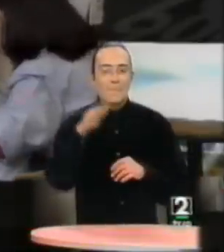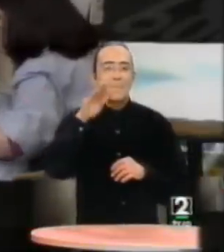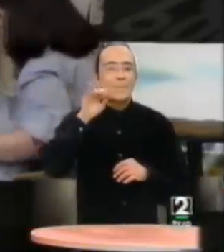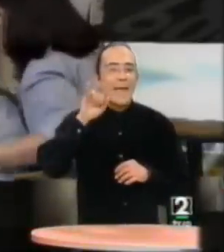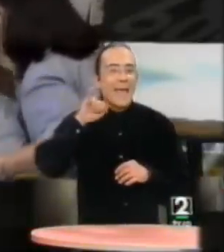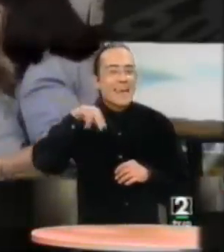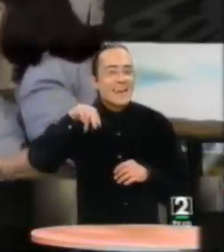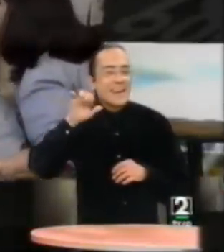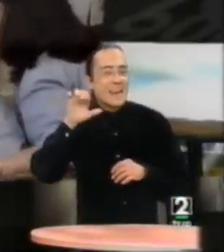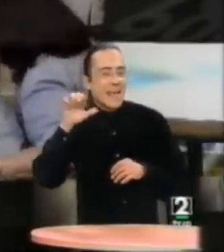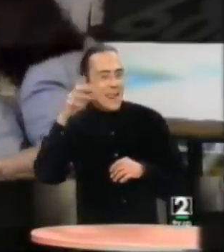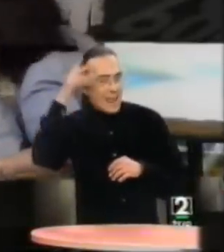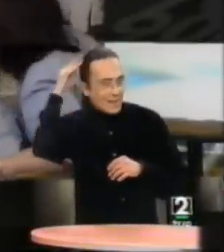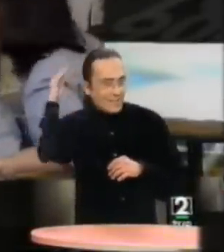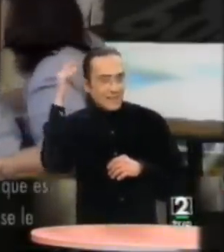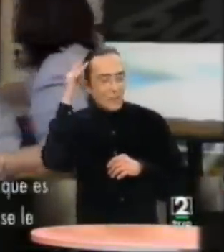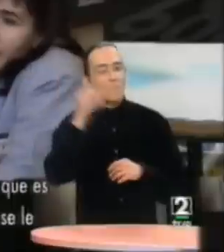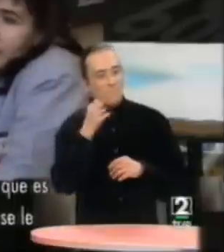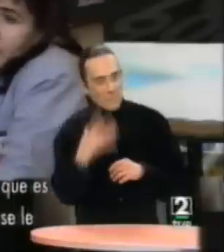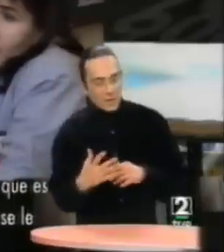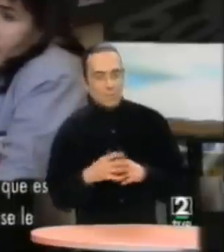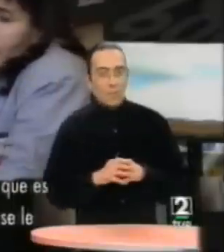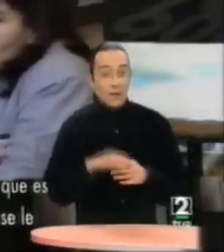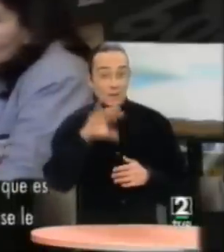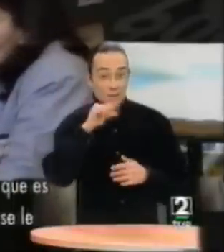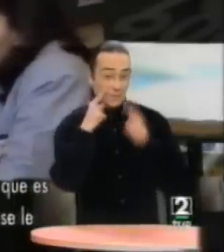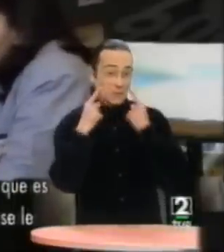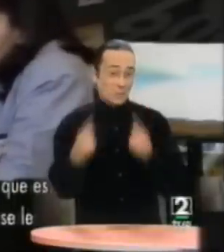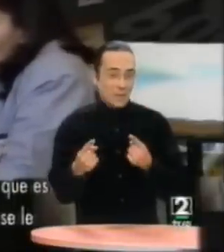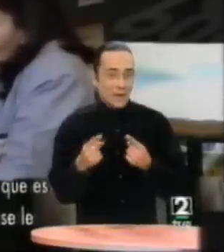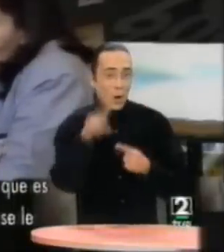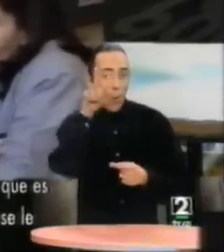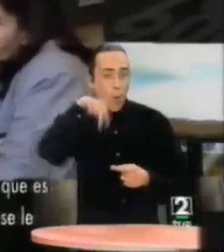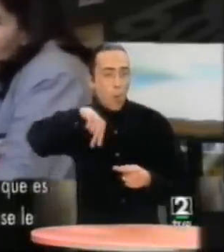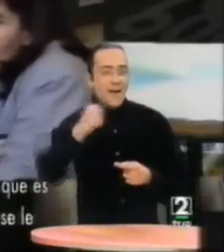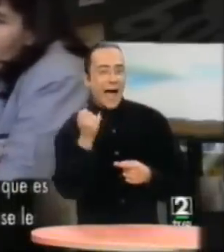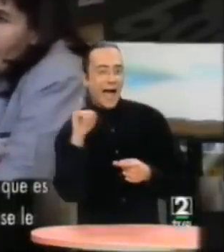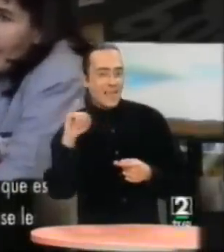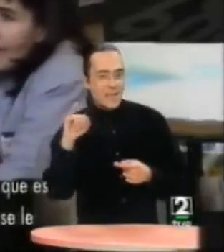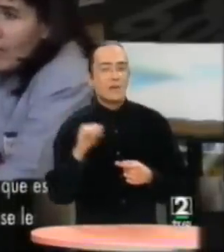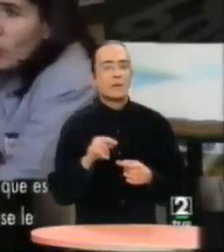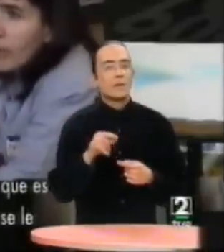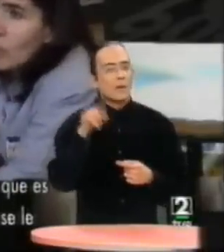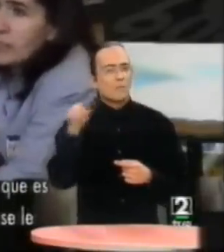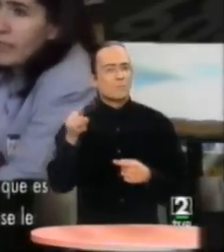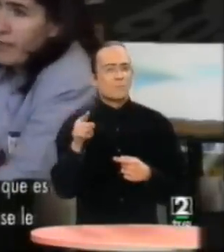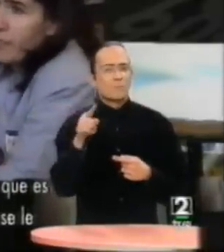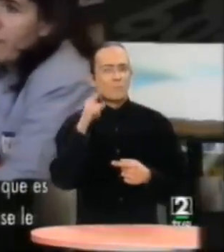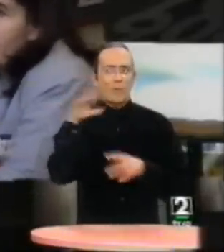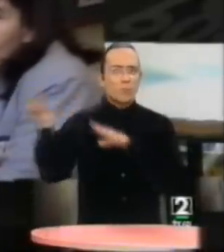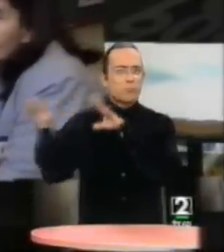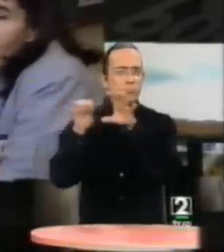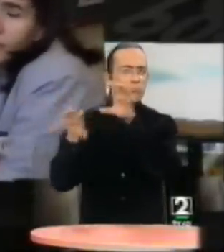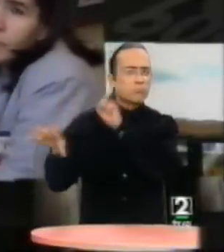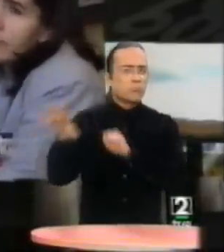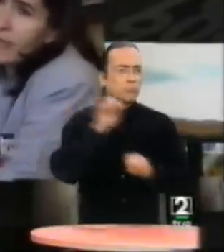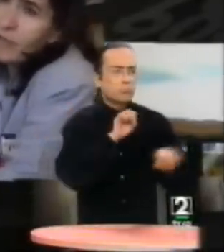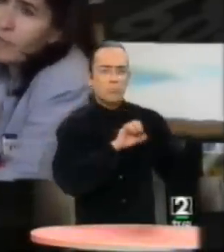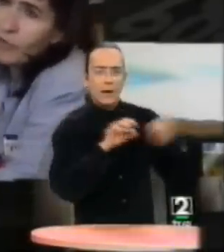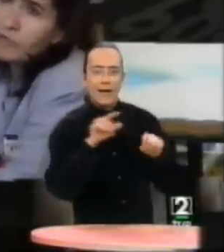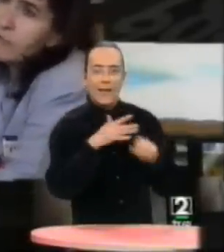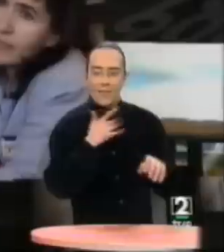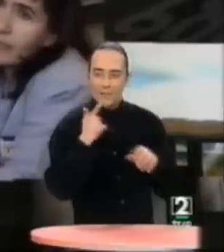Peine. Peine. Bien. Y se está viendo en un AI que es capaz de recoger lo que se le dice, devolver